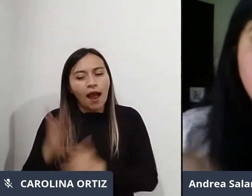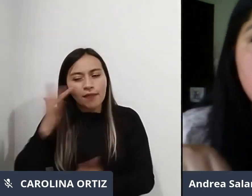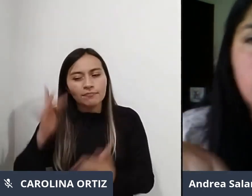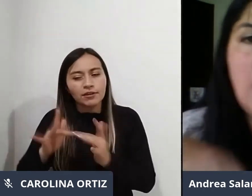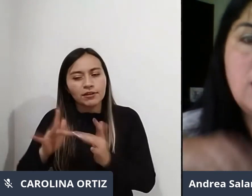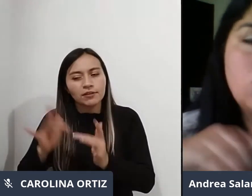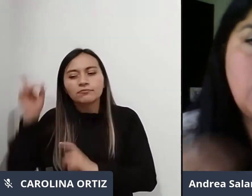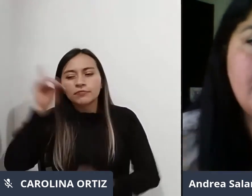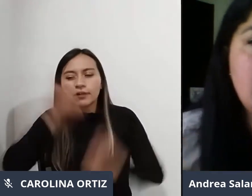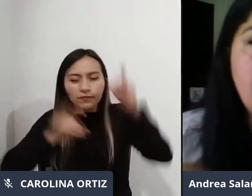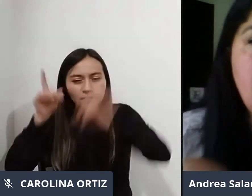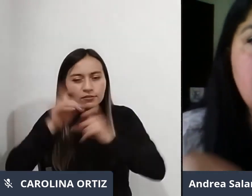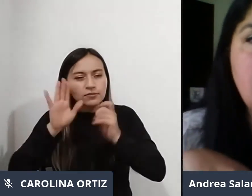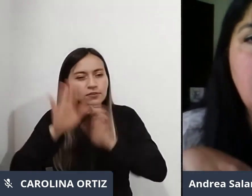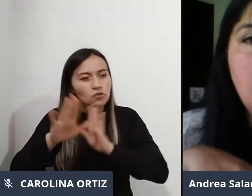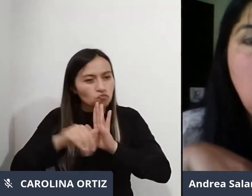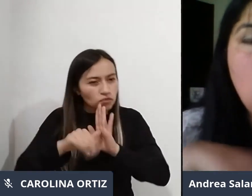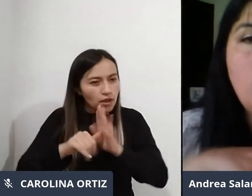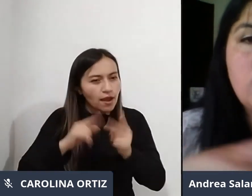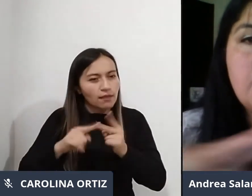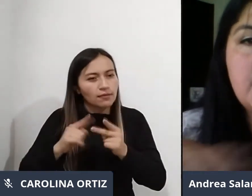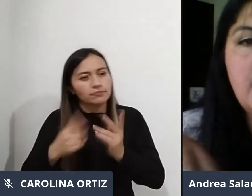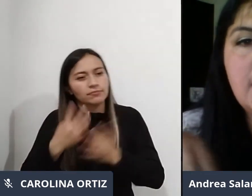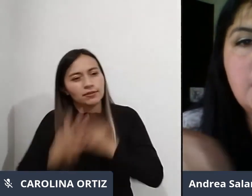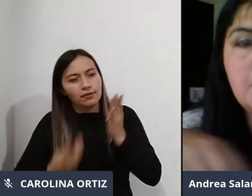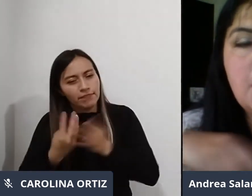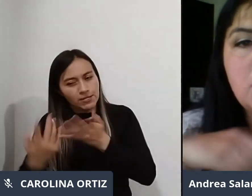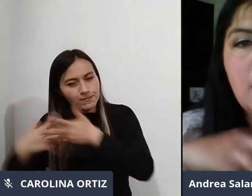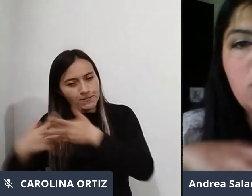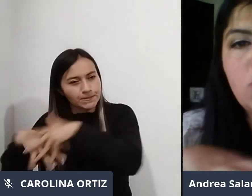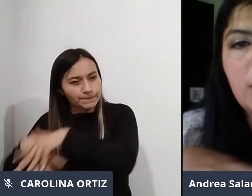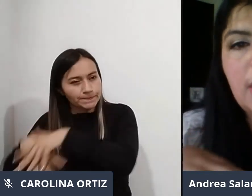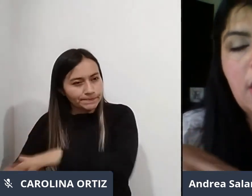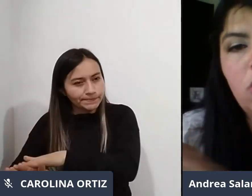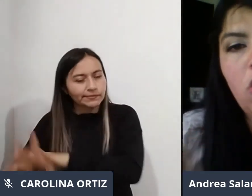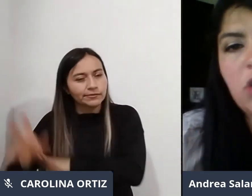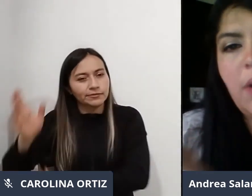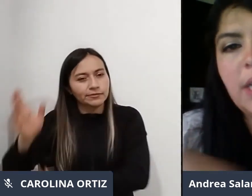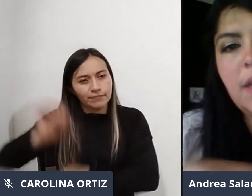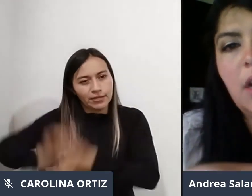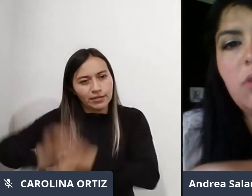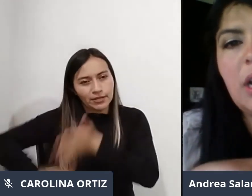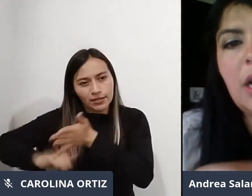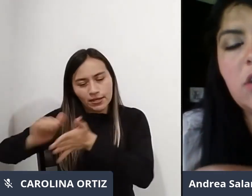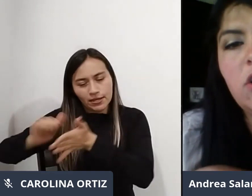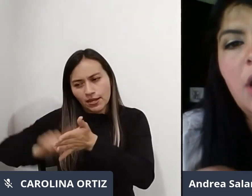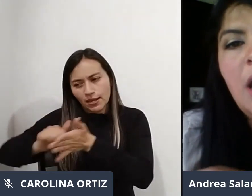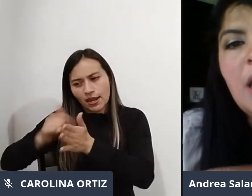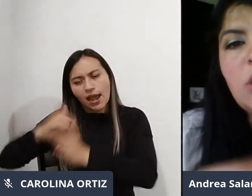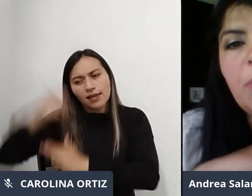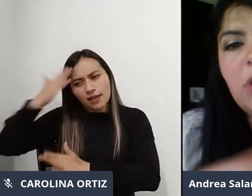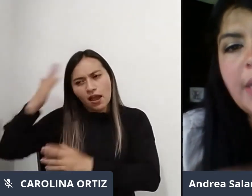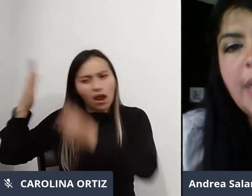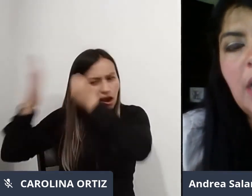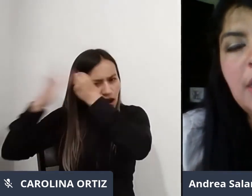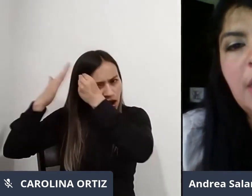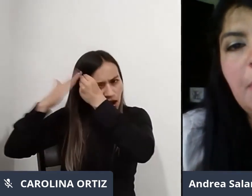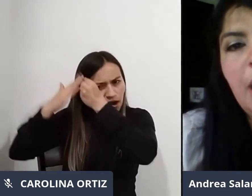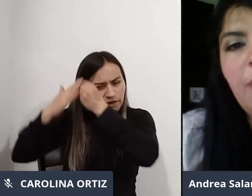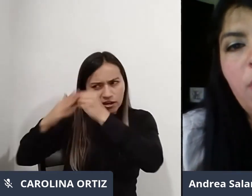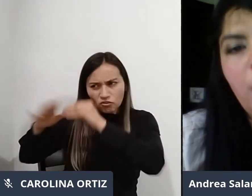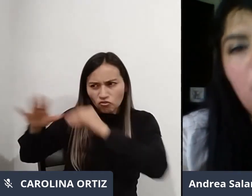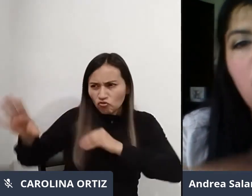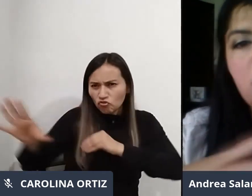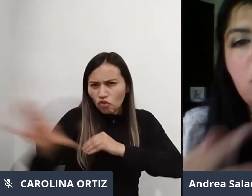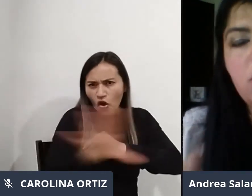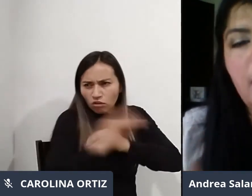las ciencias sociales o a la matemática o a otras materias, y empezamos a darnos cuenta que todos los saberes tienen una relación, eso potencializa también